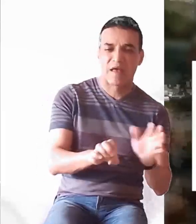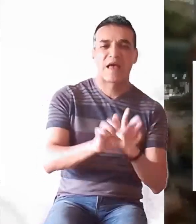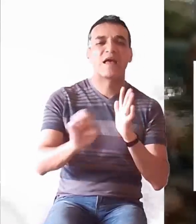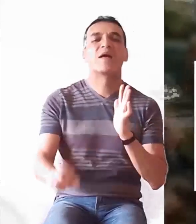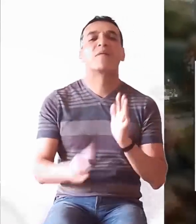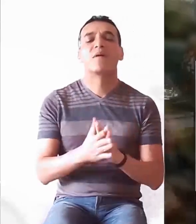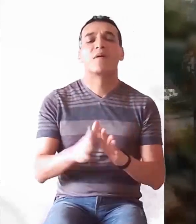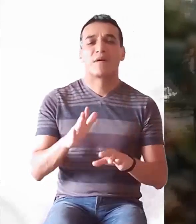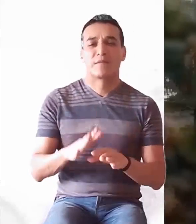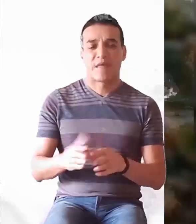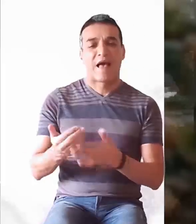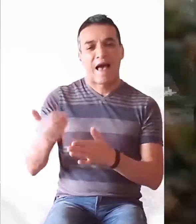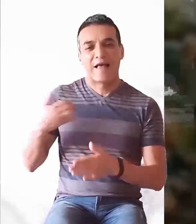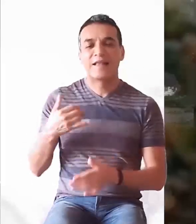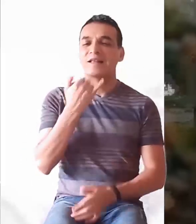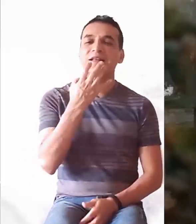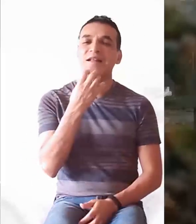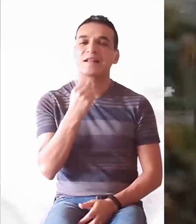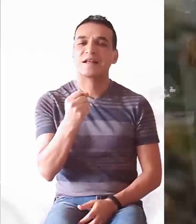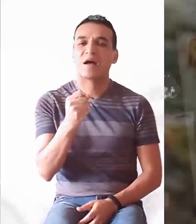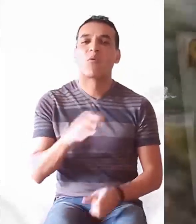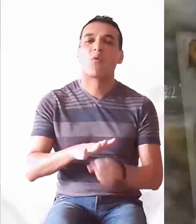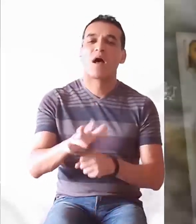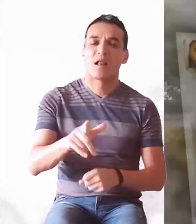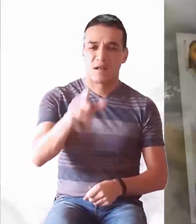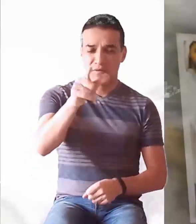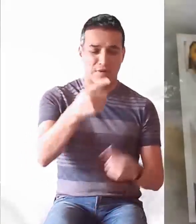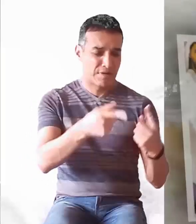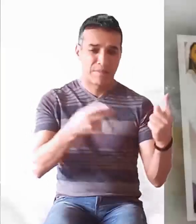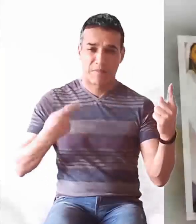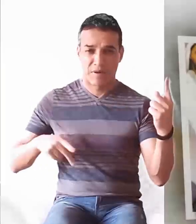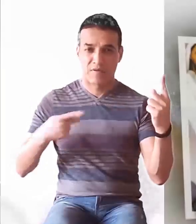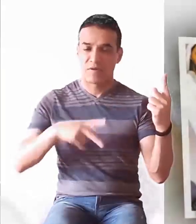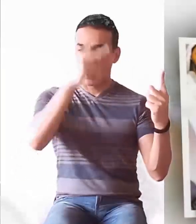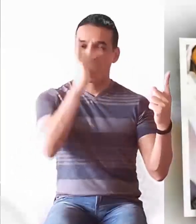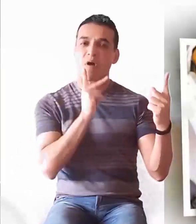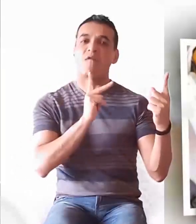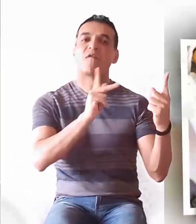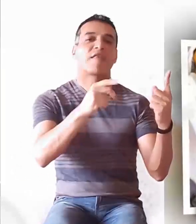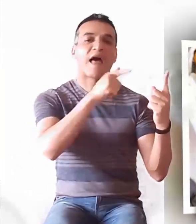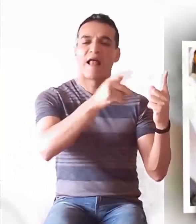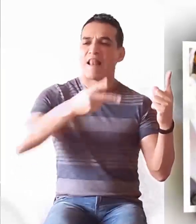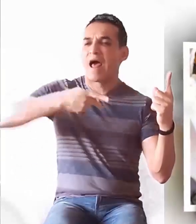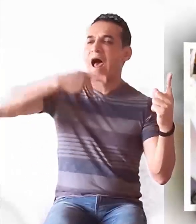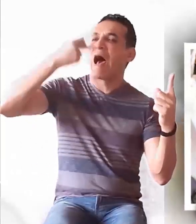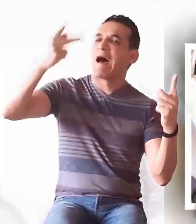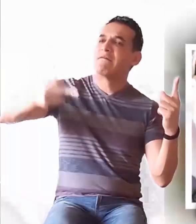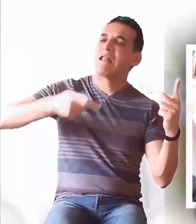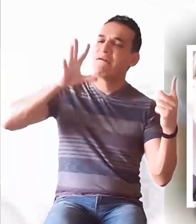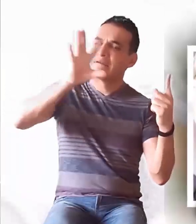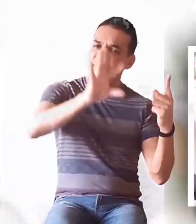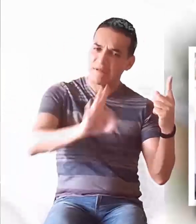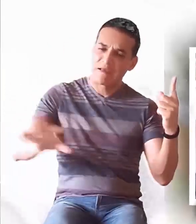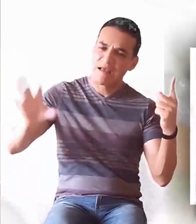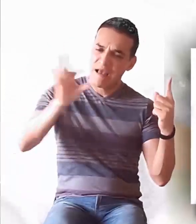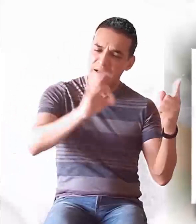y apreciada que conocían los israelitas era la del profeta. Era quien hablaba en nombre